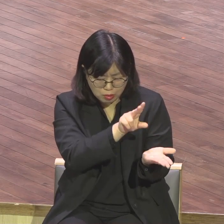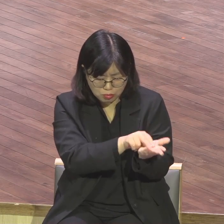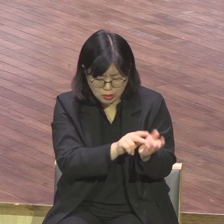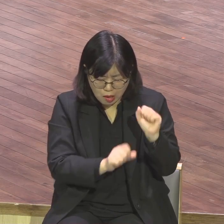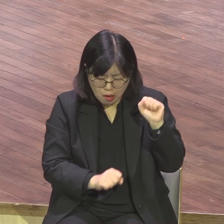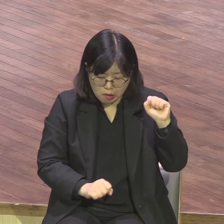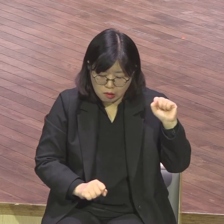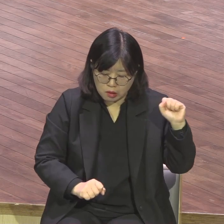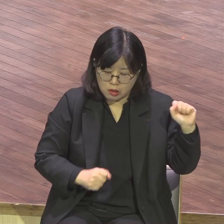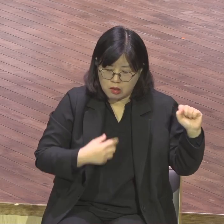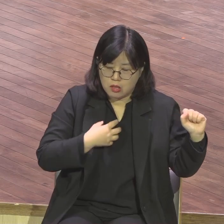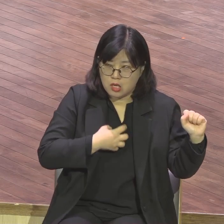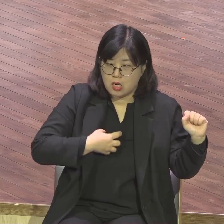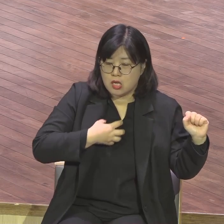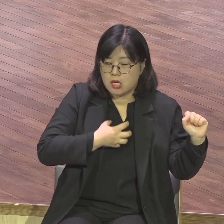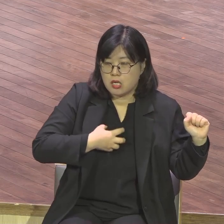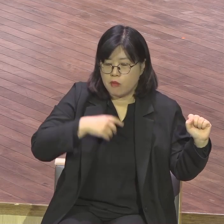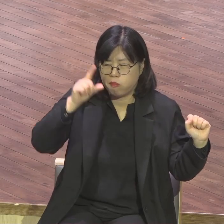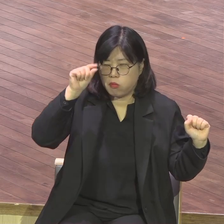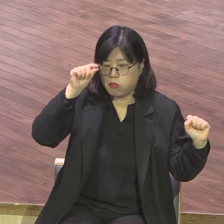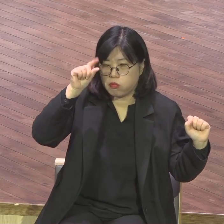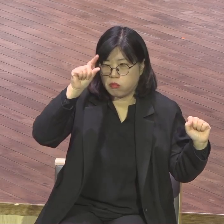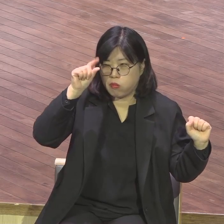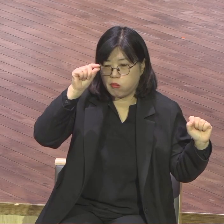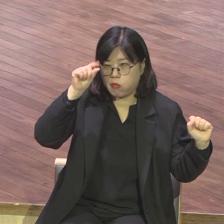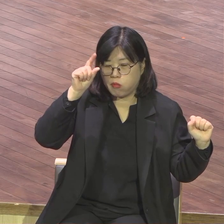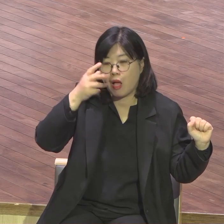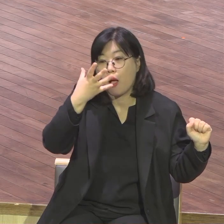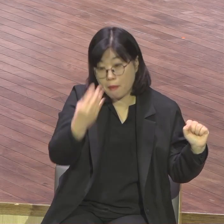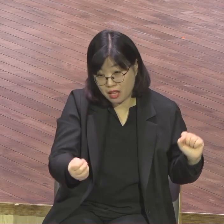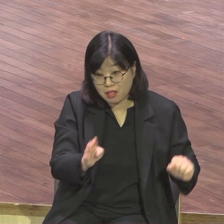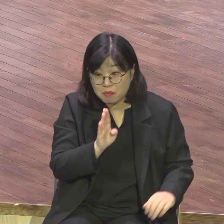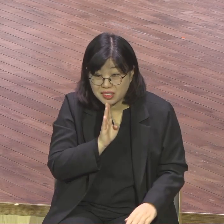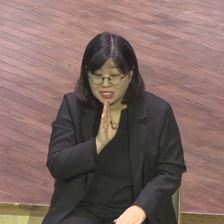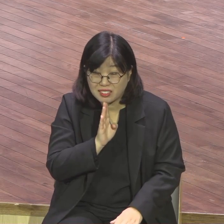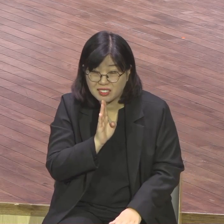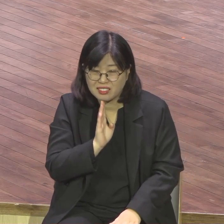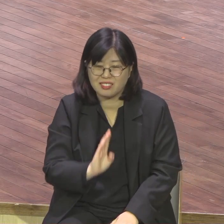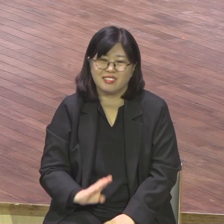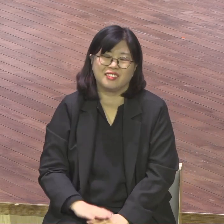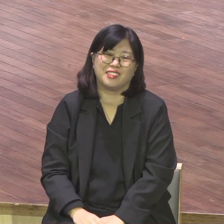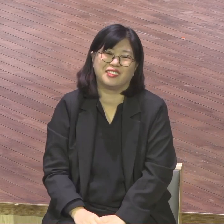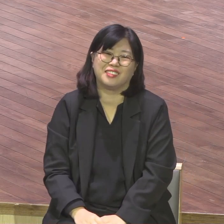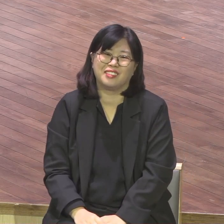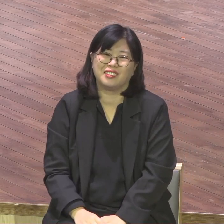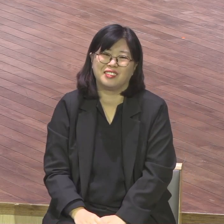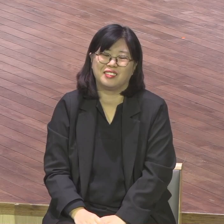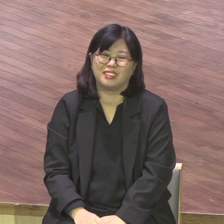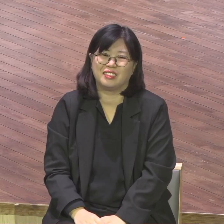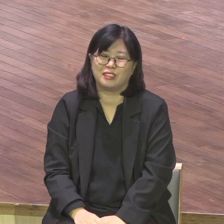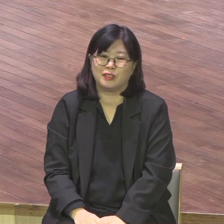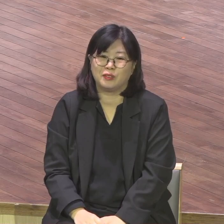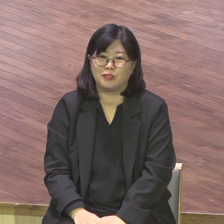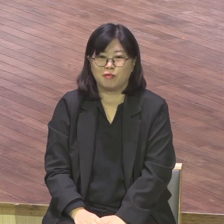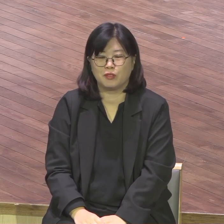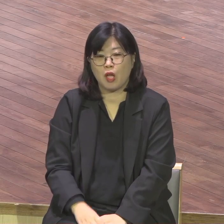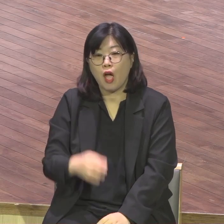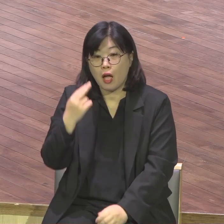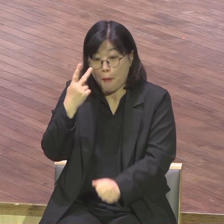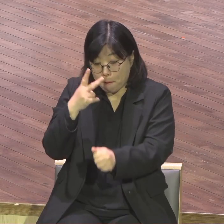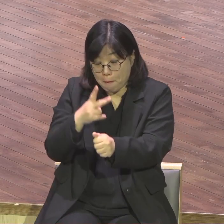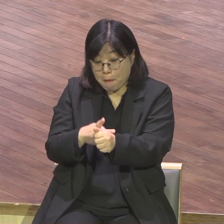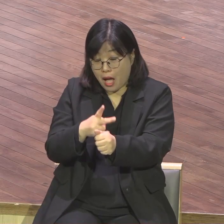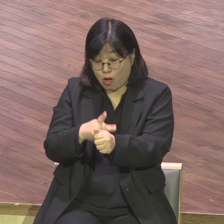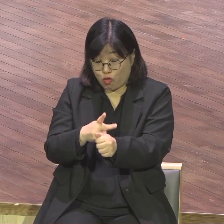평안하지 못해. 완전히 속한 것입니다. 그래서 사도 바울은 오늘 본문 통해서 지속적인